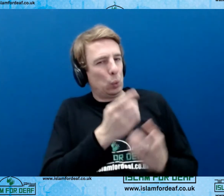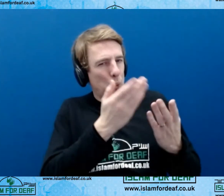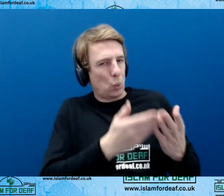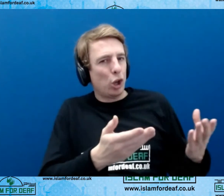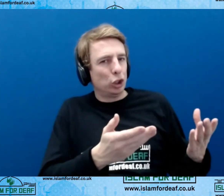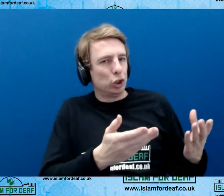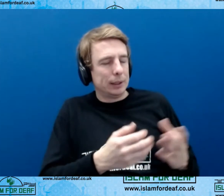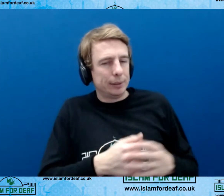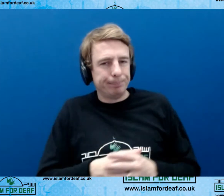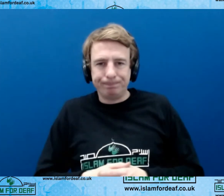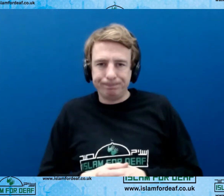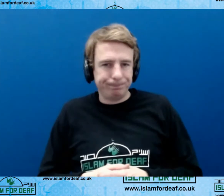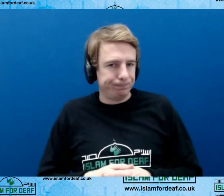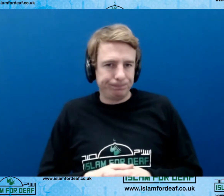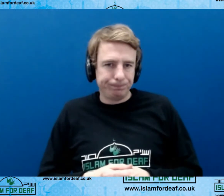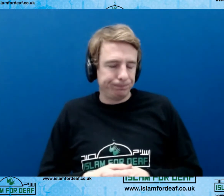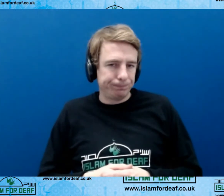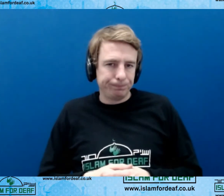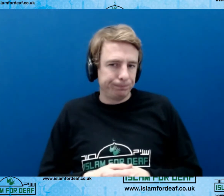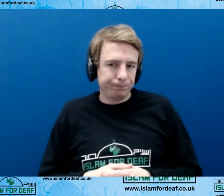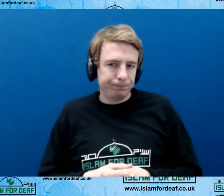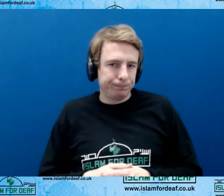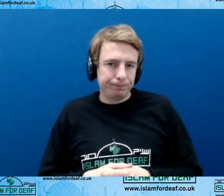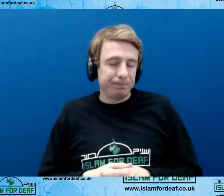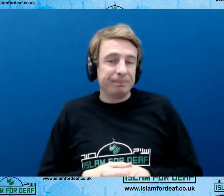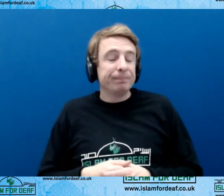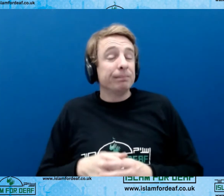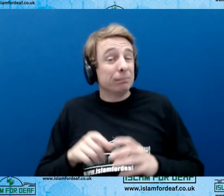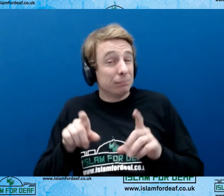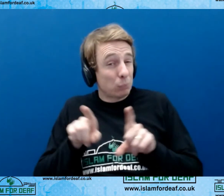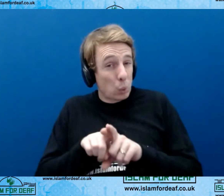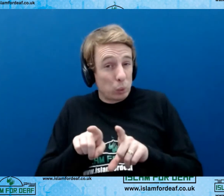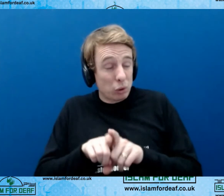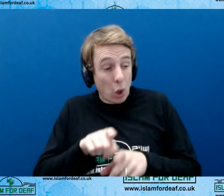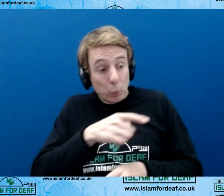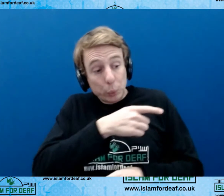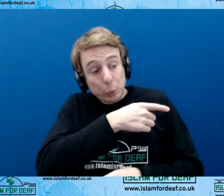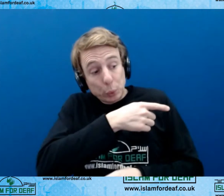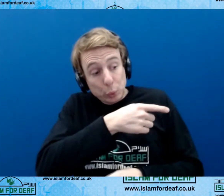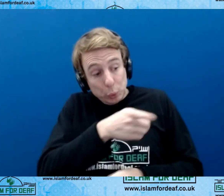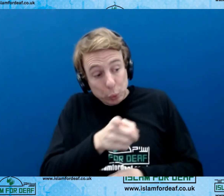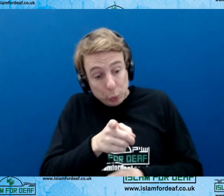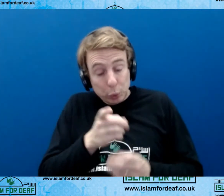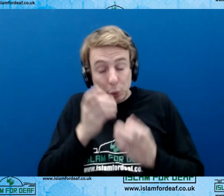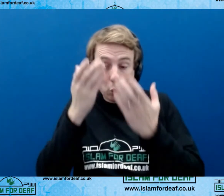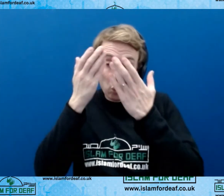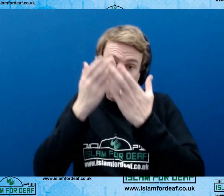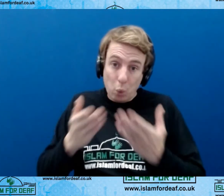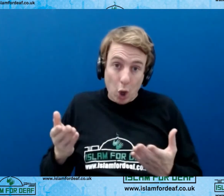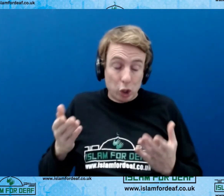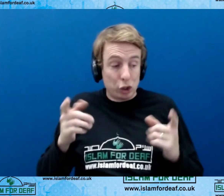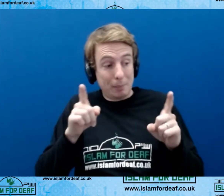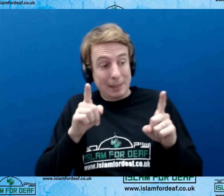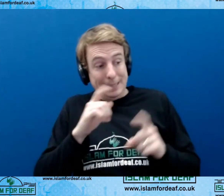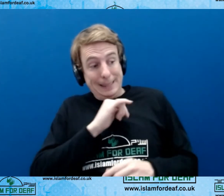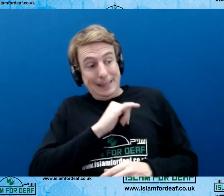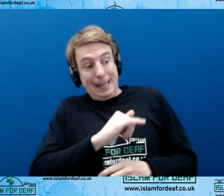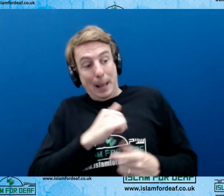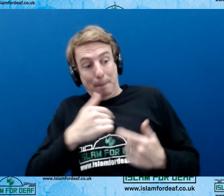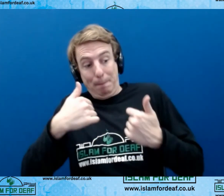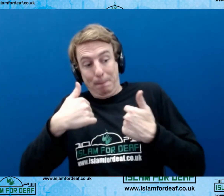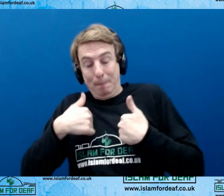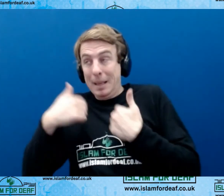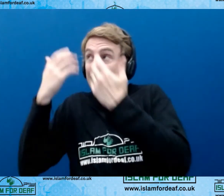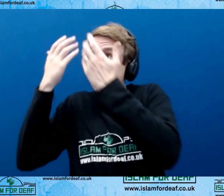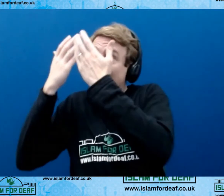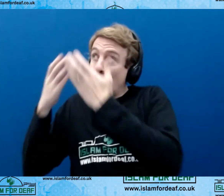سبحانه وتعالى. Nor will you worship that which I worship, i.e. you will not worship Allah the Most High as you claim